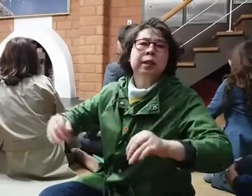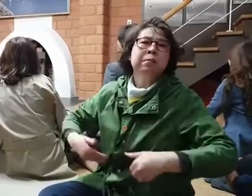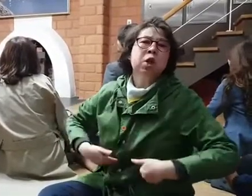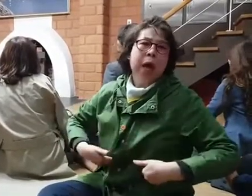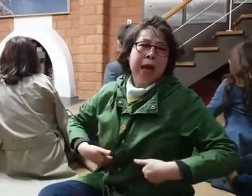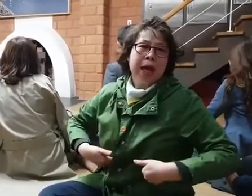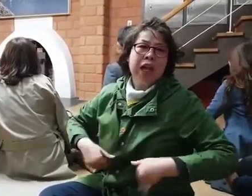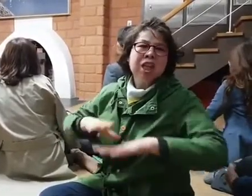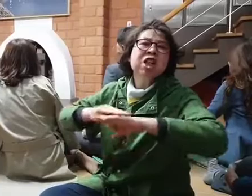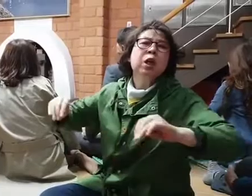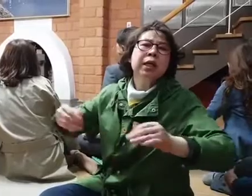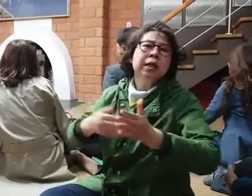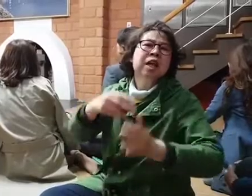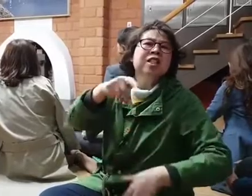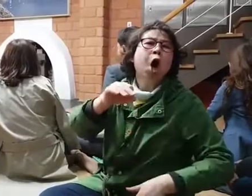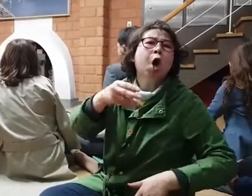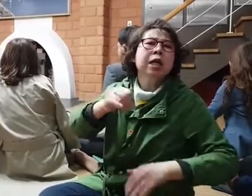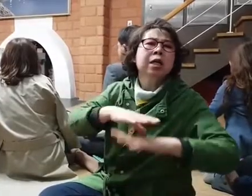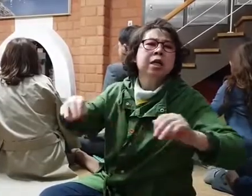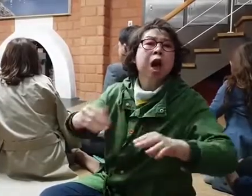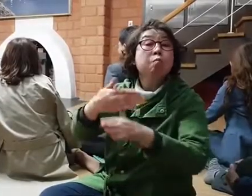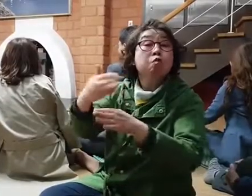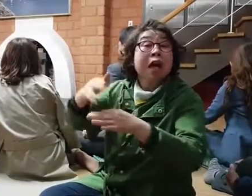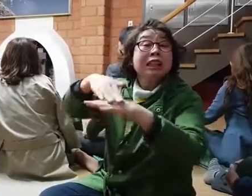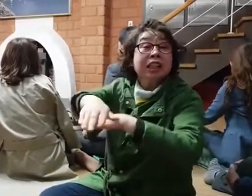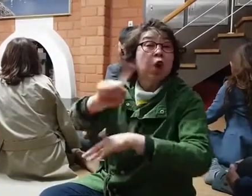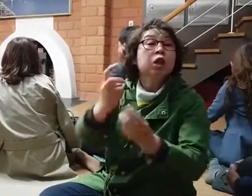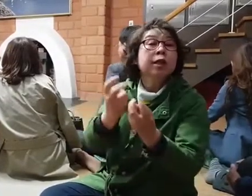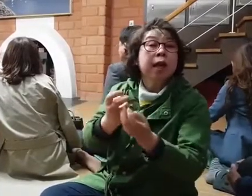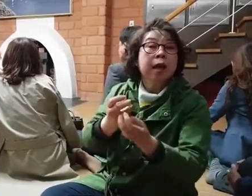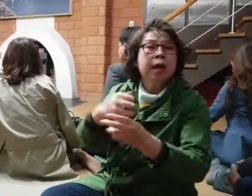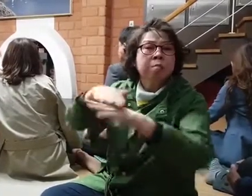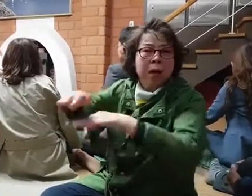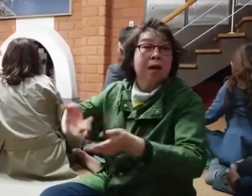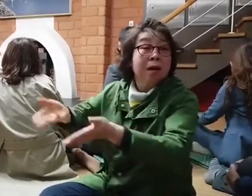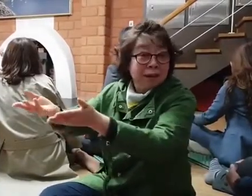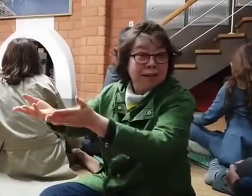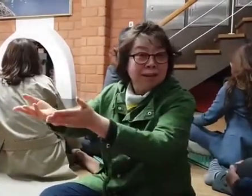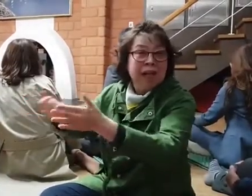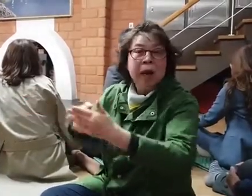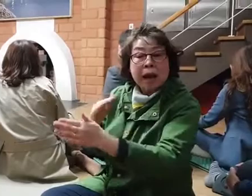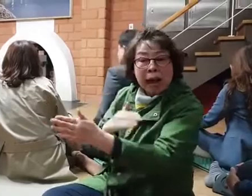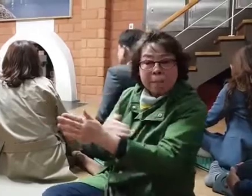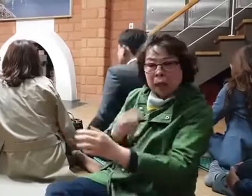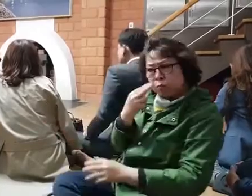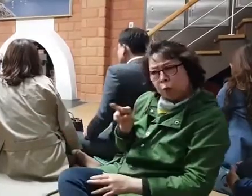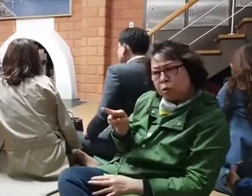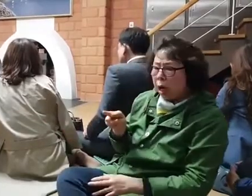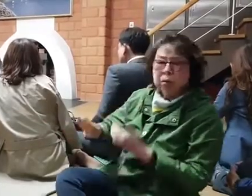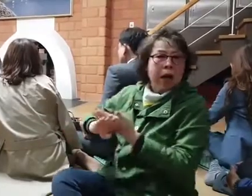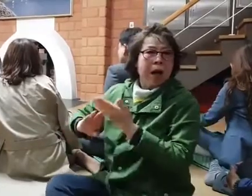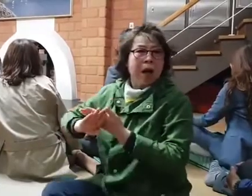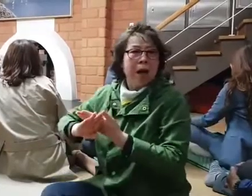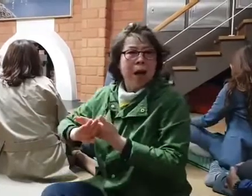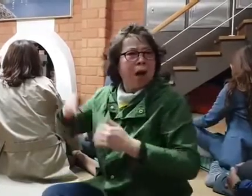되거든요. 정리하는 방법이 이북에는 어떤 식으로 해야만 되죠. 그러니까 남한에서 보는 거하고는